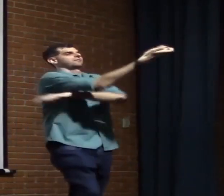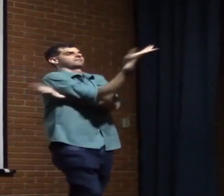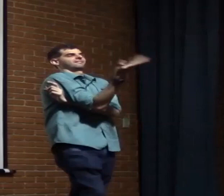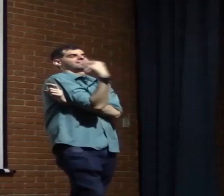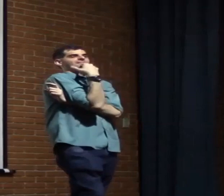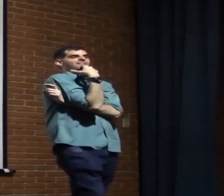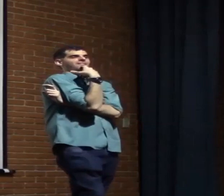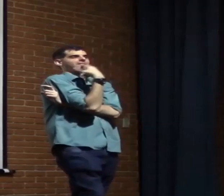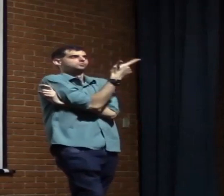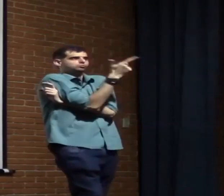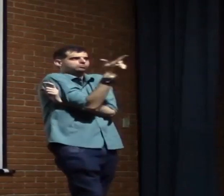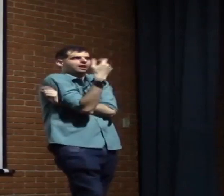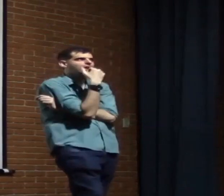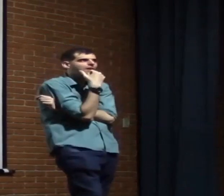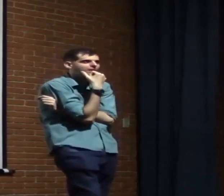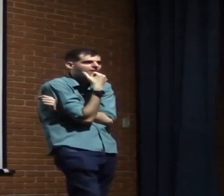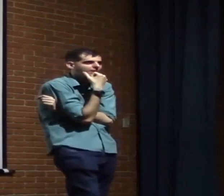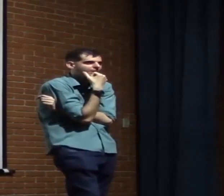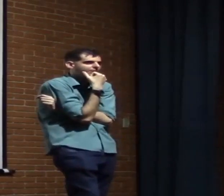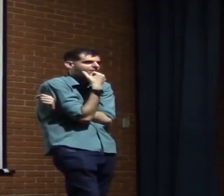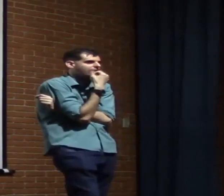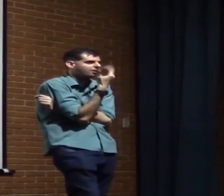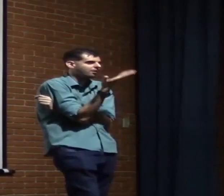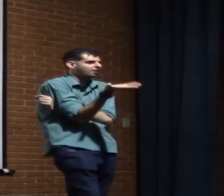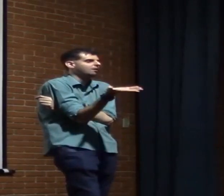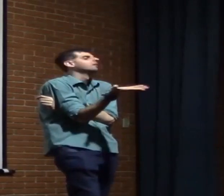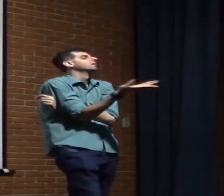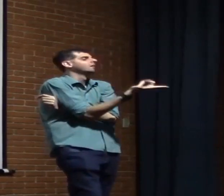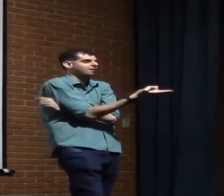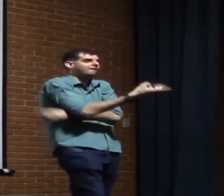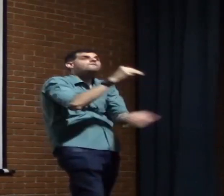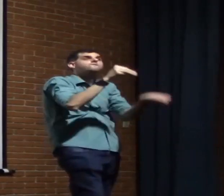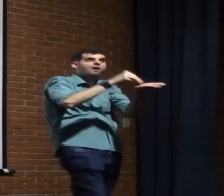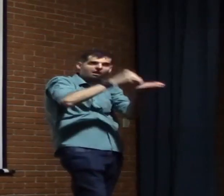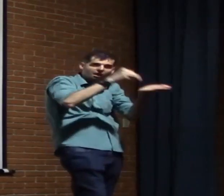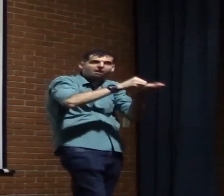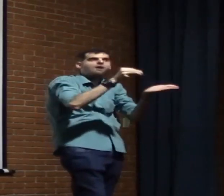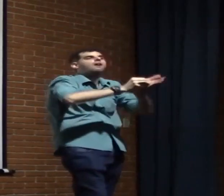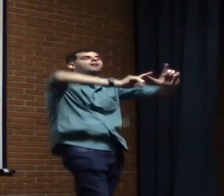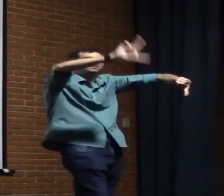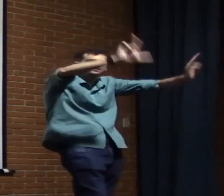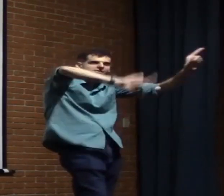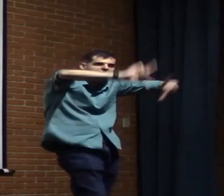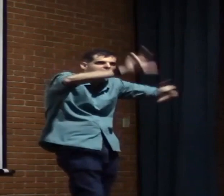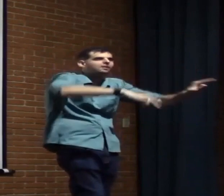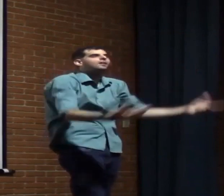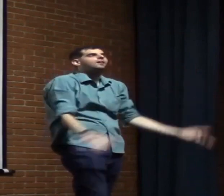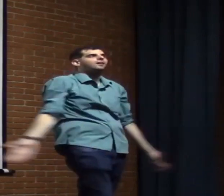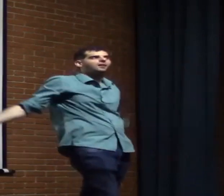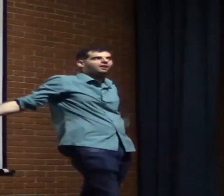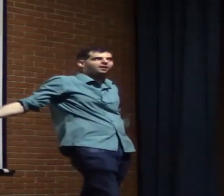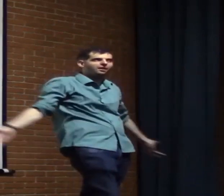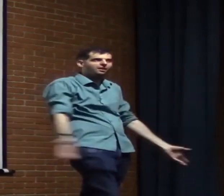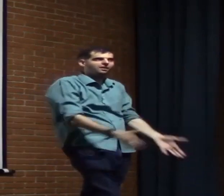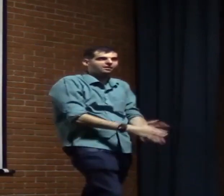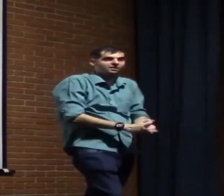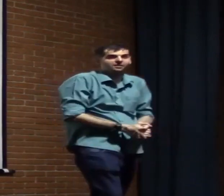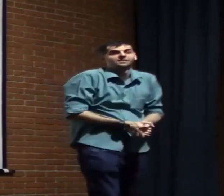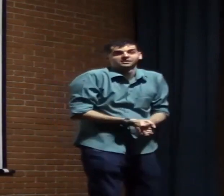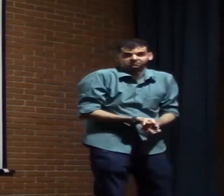exemplo, contra o Palmeiras, seria isso? A gente vê que realmente ainda faltam esses surdos ocuparem